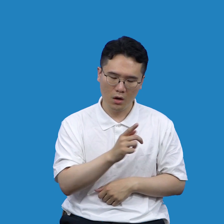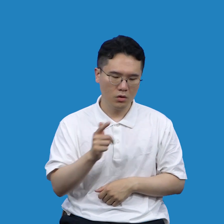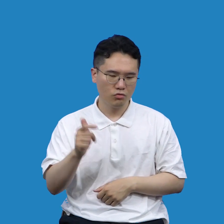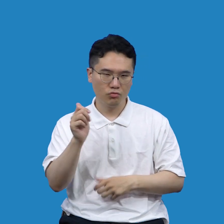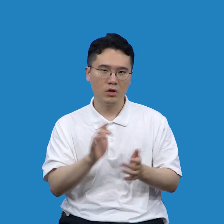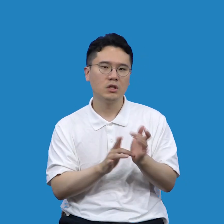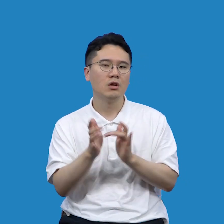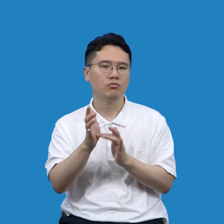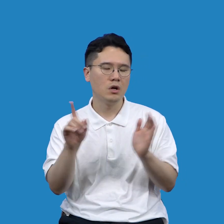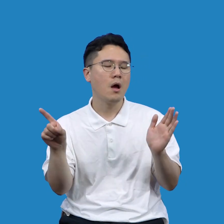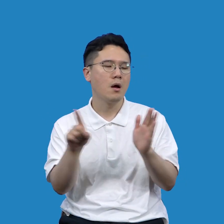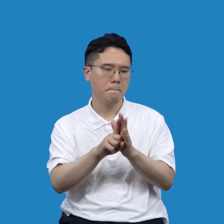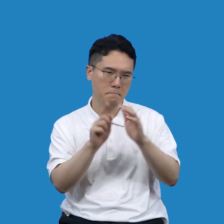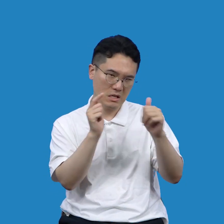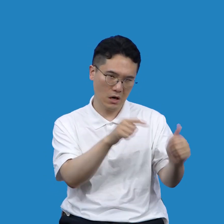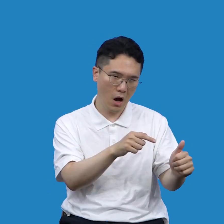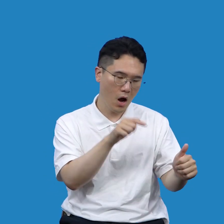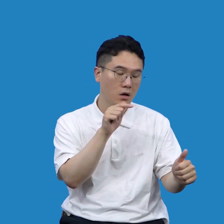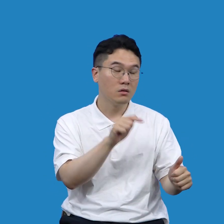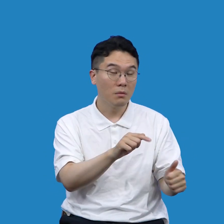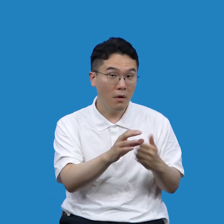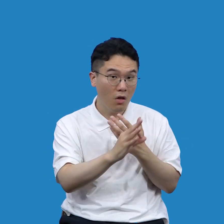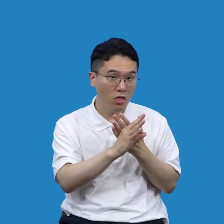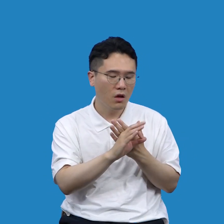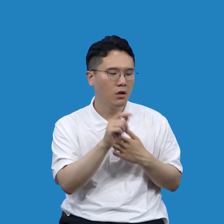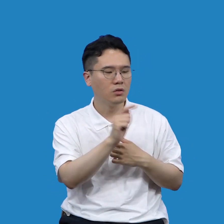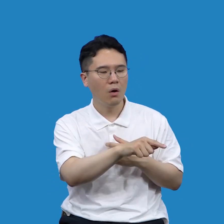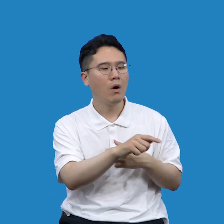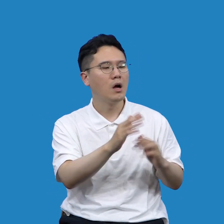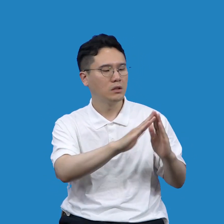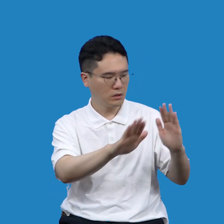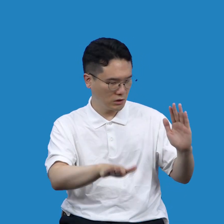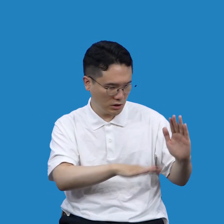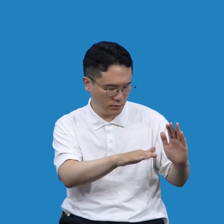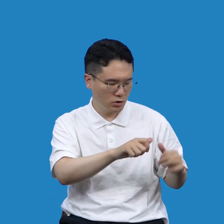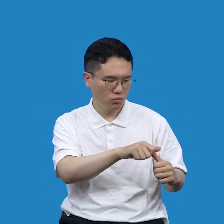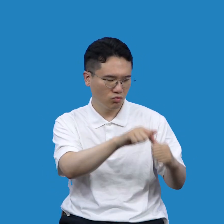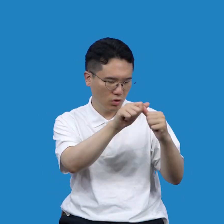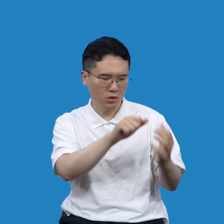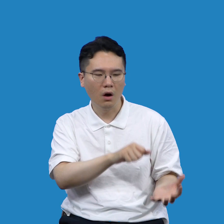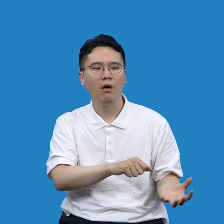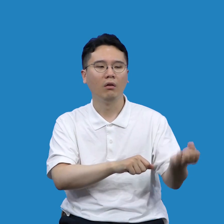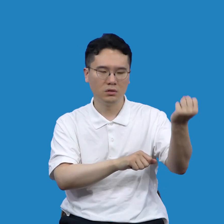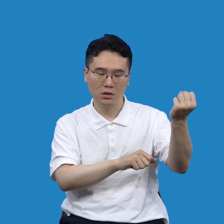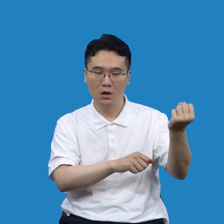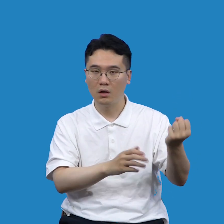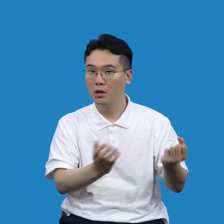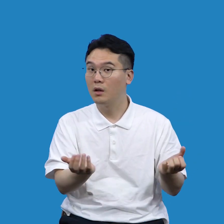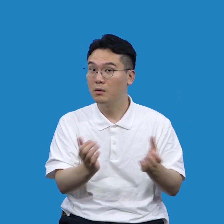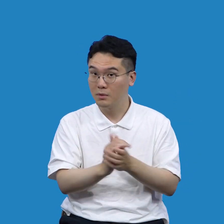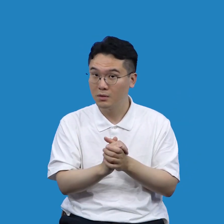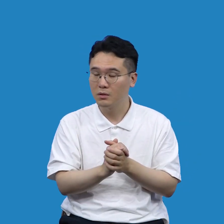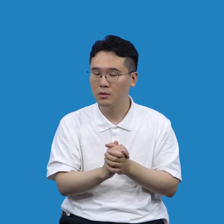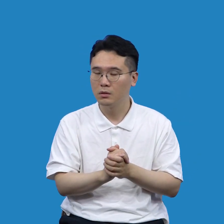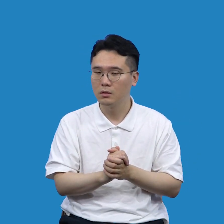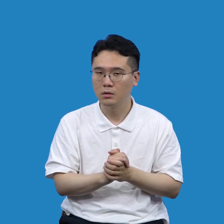주 예수를 믿으라. 그리하면 너와 내 집이 구원을 얻으리라. 아멘.